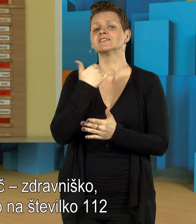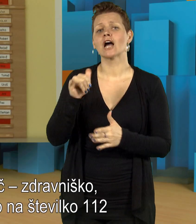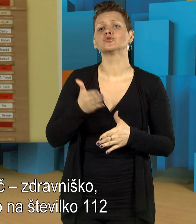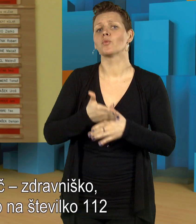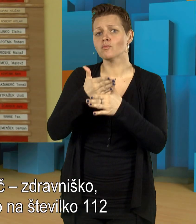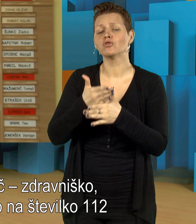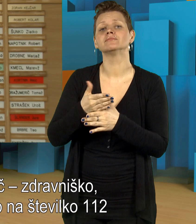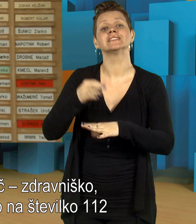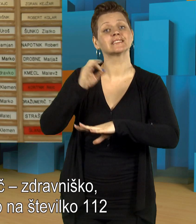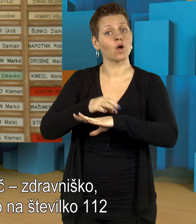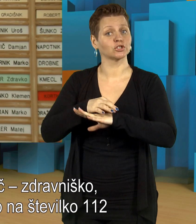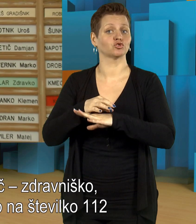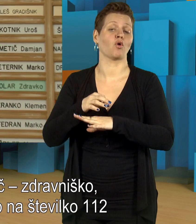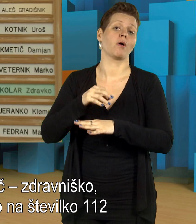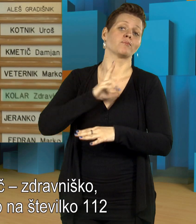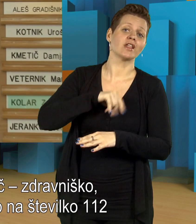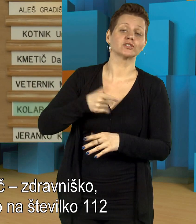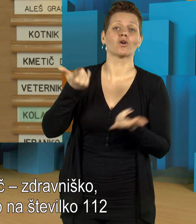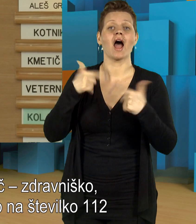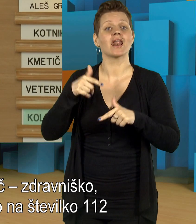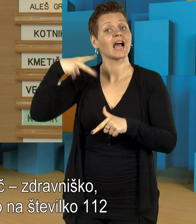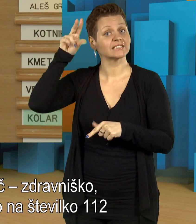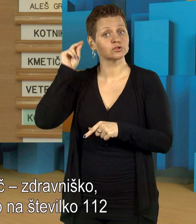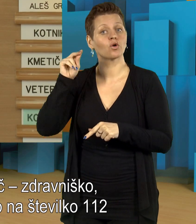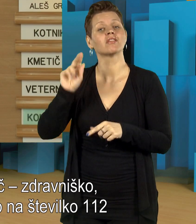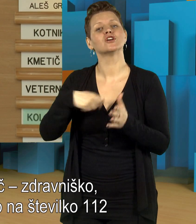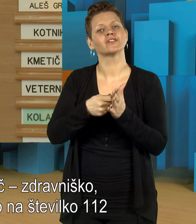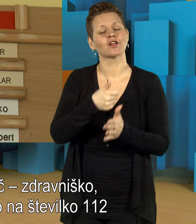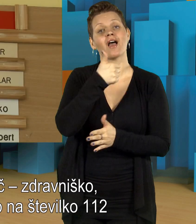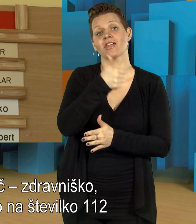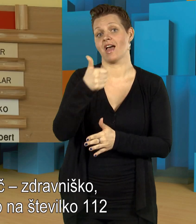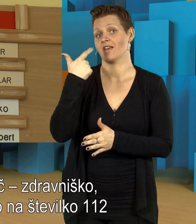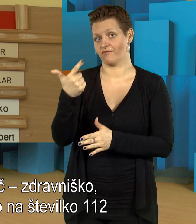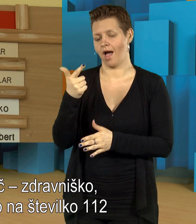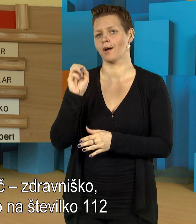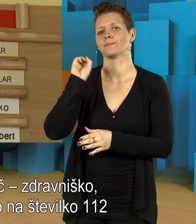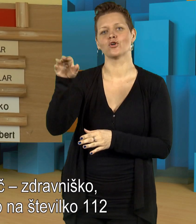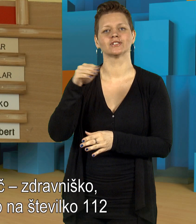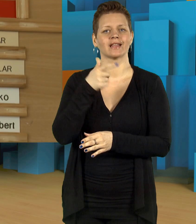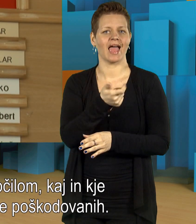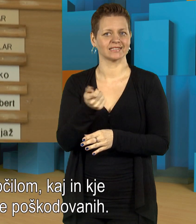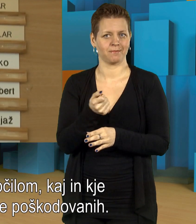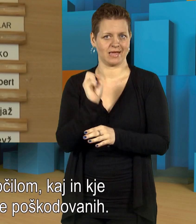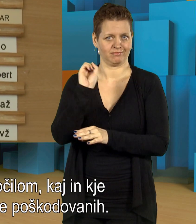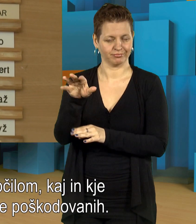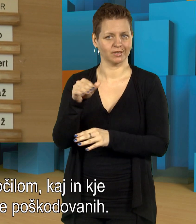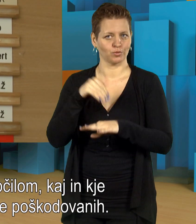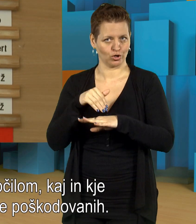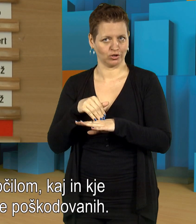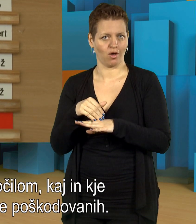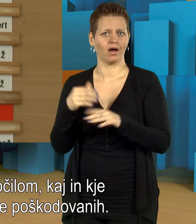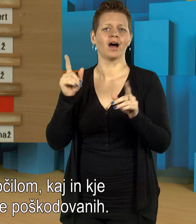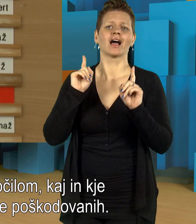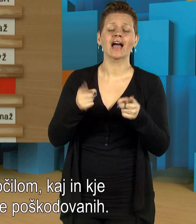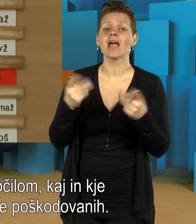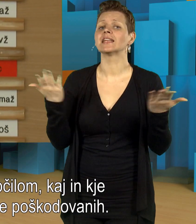Za vsakršno pomoč, zdravniško, policijsko ali gasilsko, na številko 112 pošljite SMS